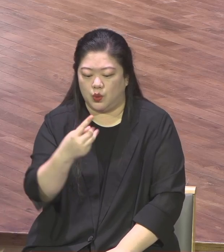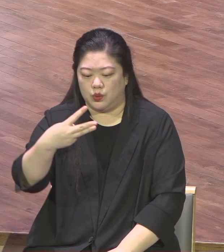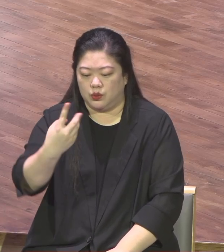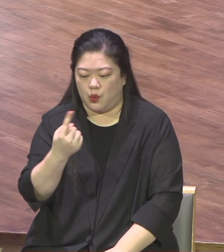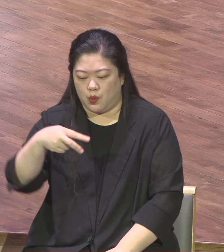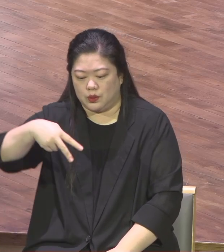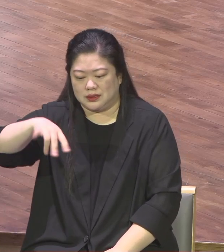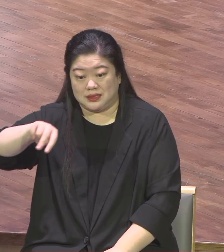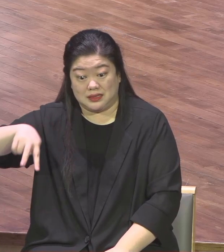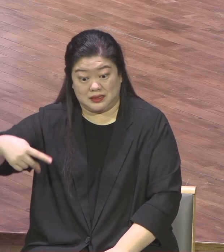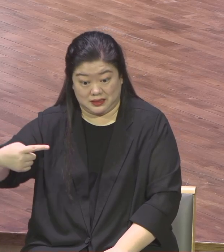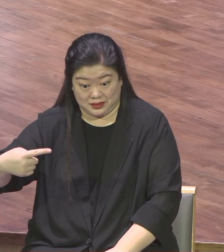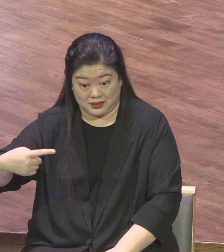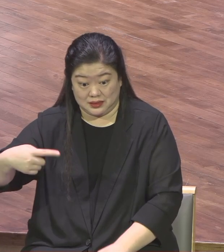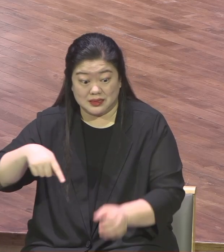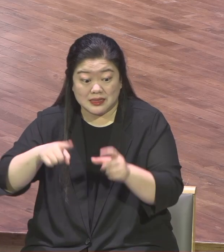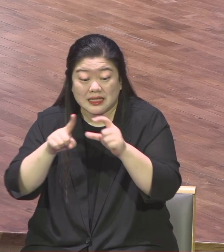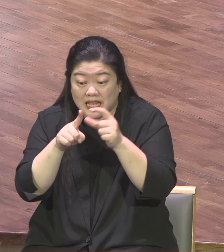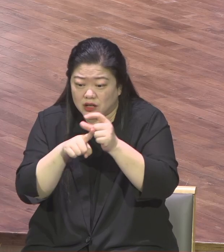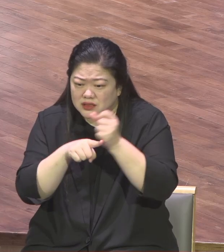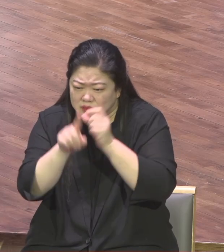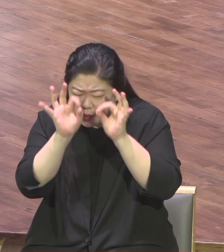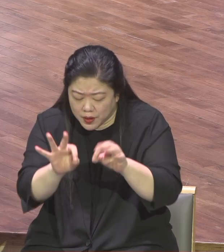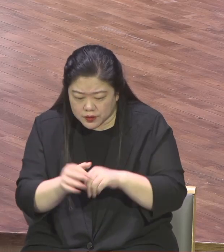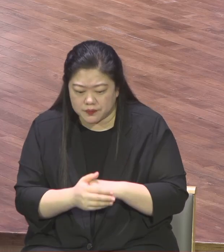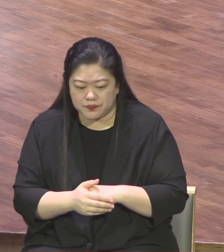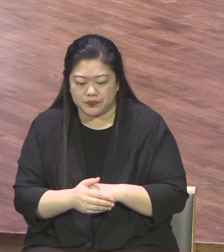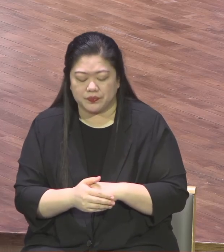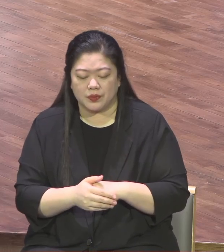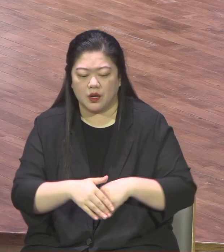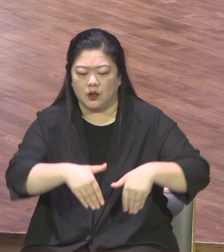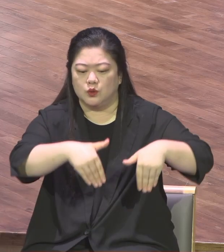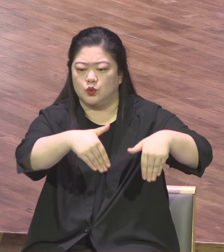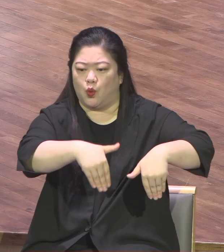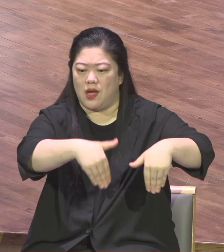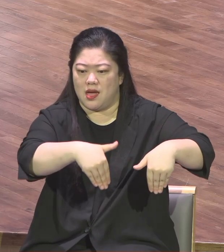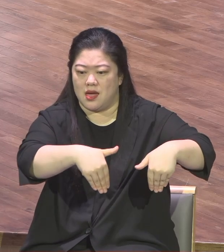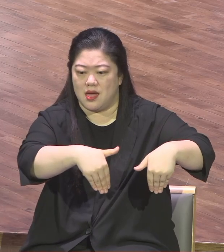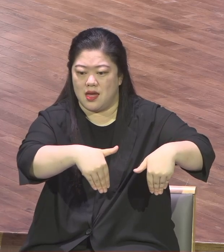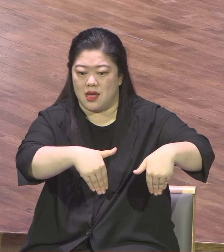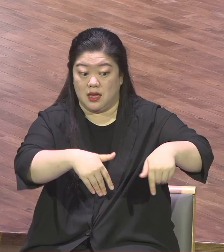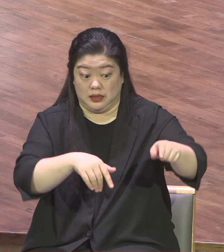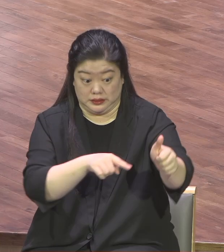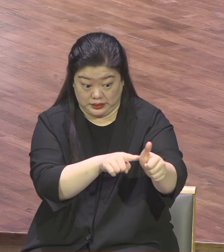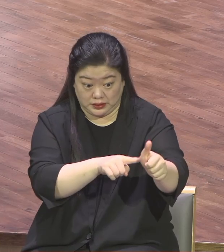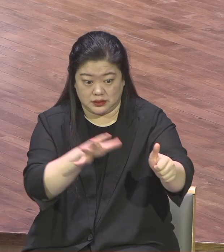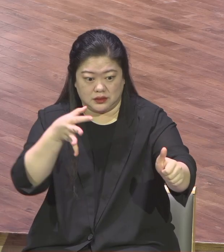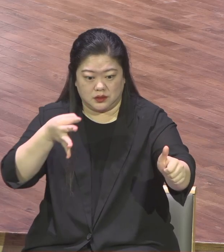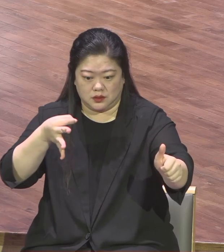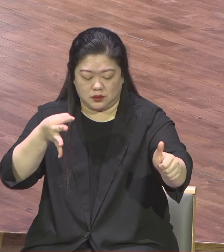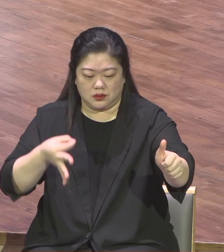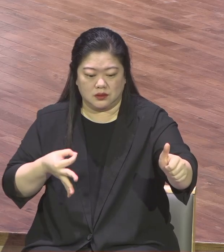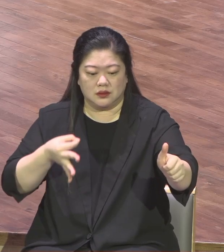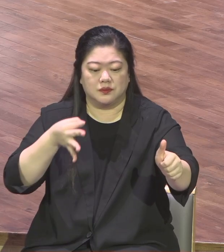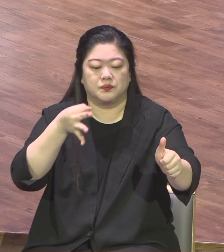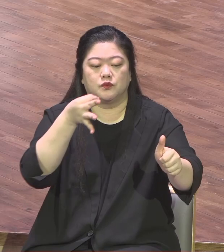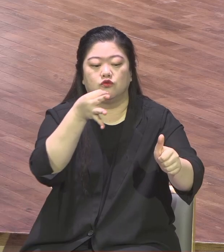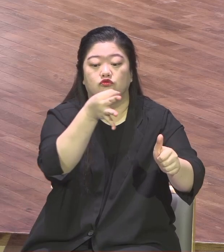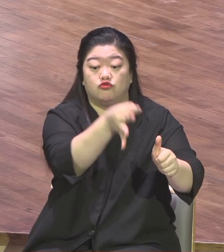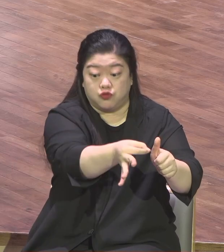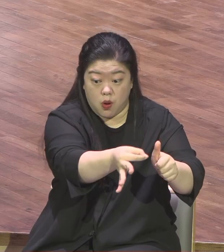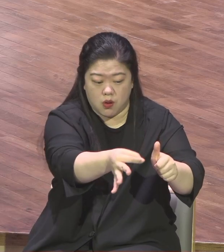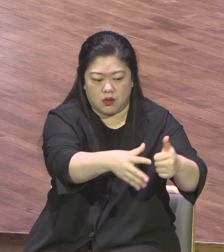아프로트로시스는 값을 치르고 산다라는 뜻이 있고 다시 사서